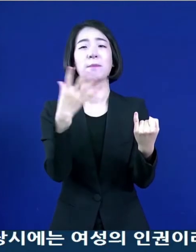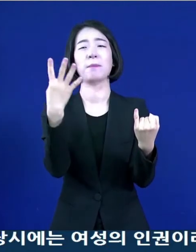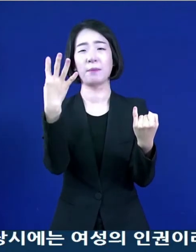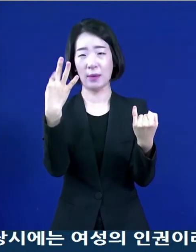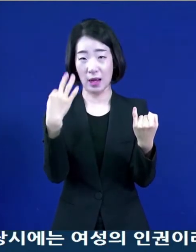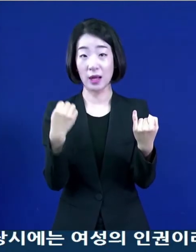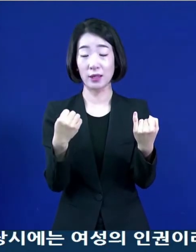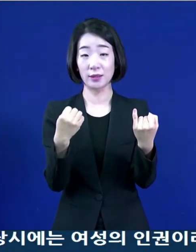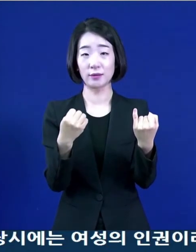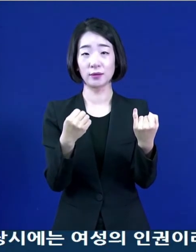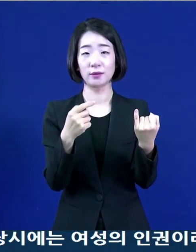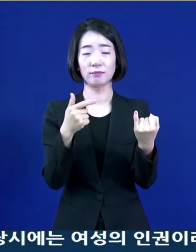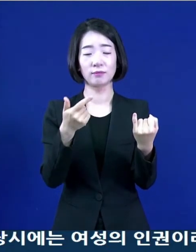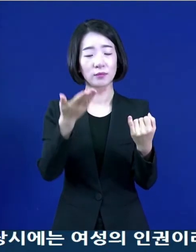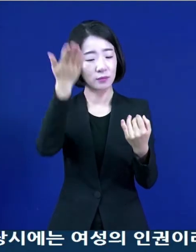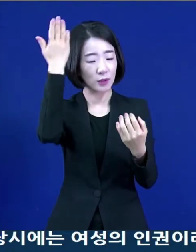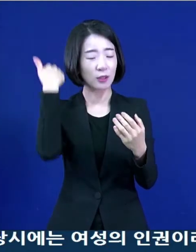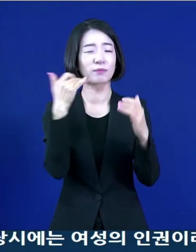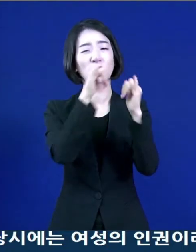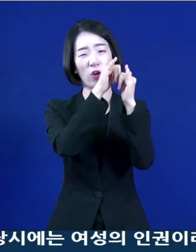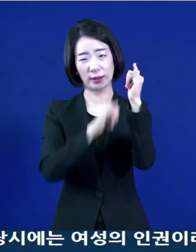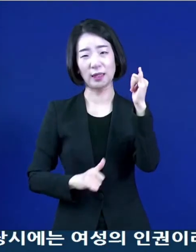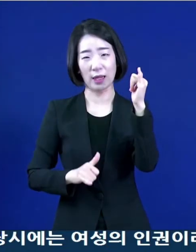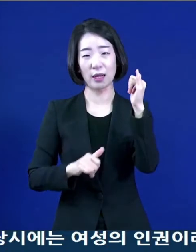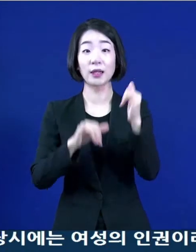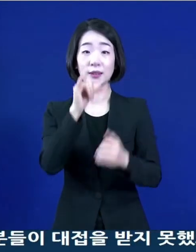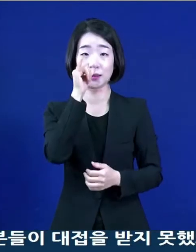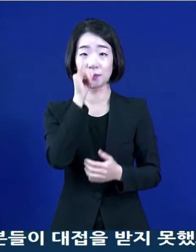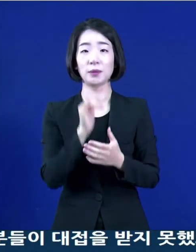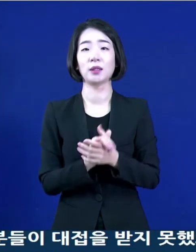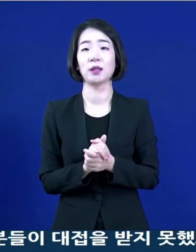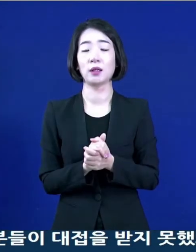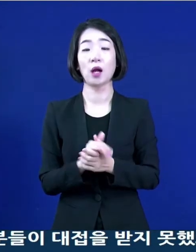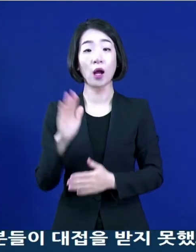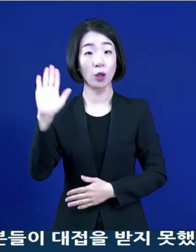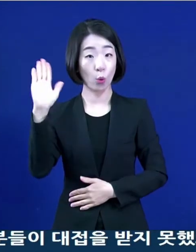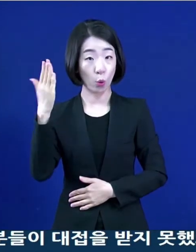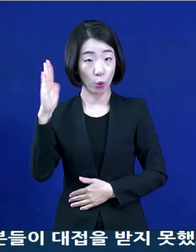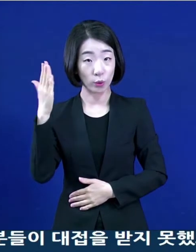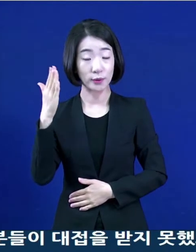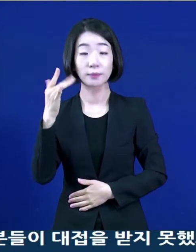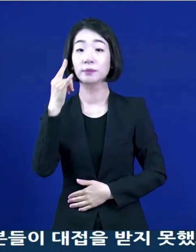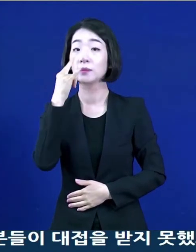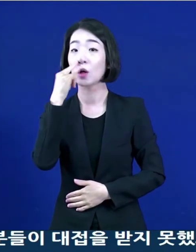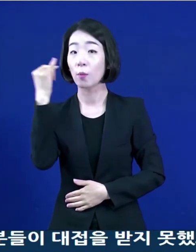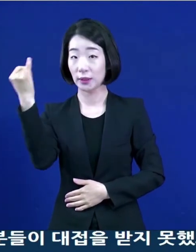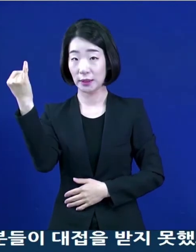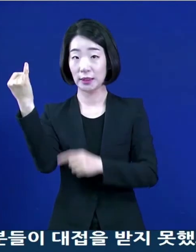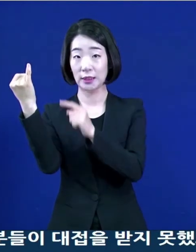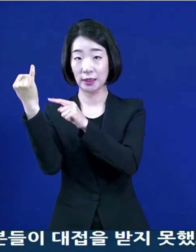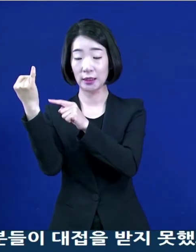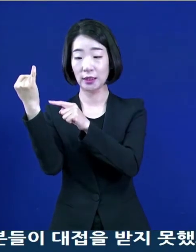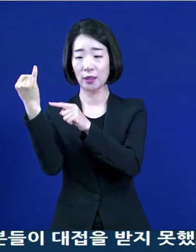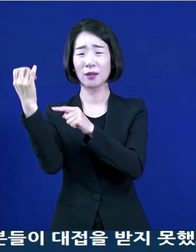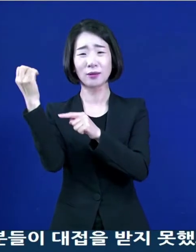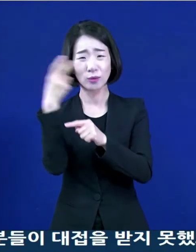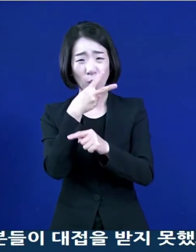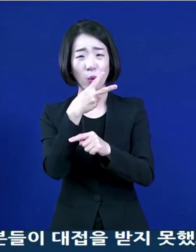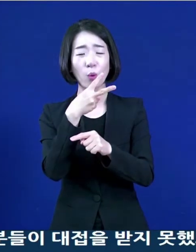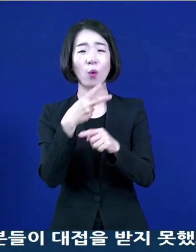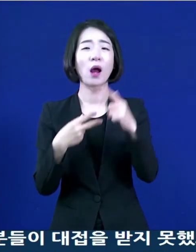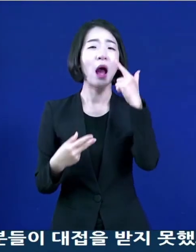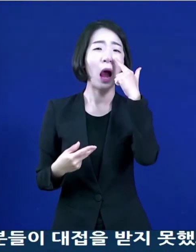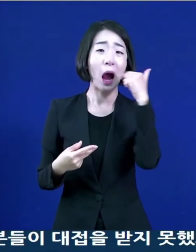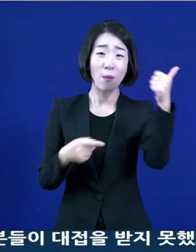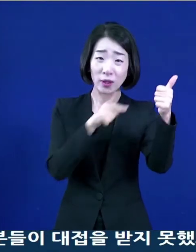시기 지내왔습니다. 요즘에 와서는 어머니들도 그렇지만 아버지들도 참